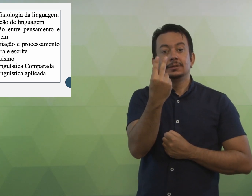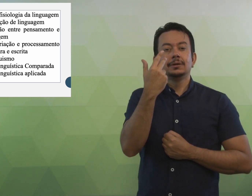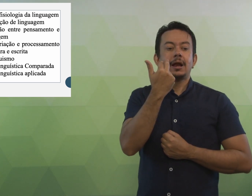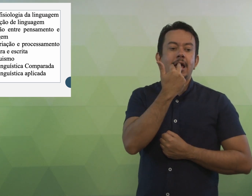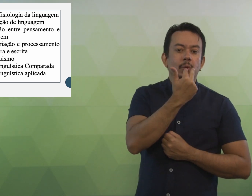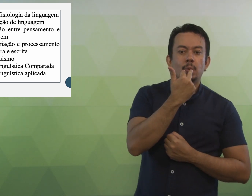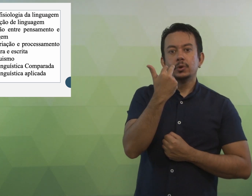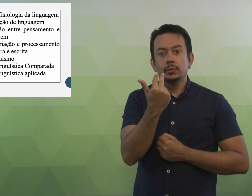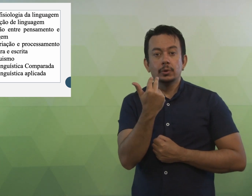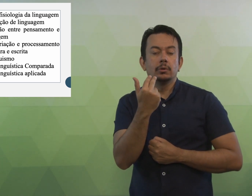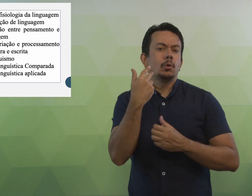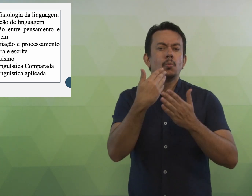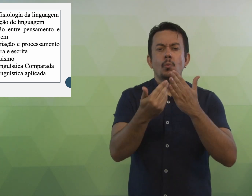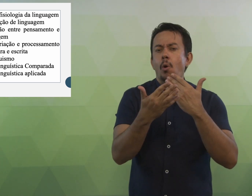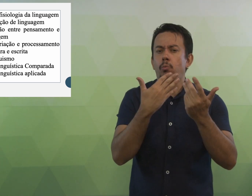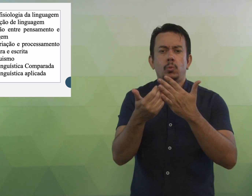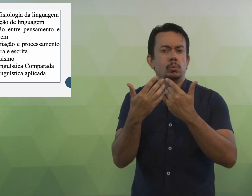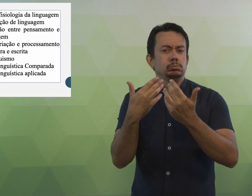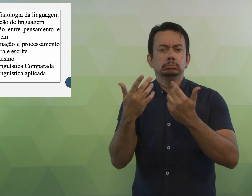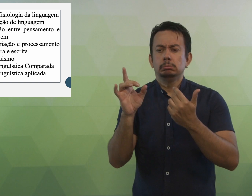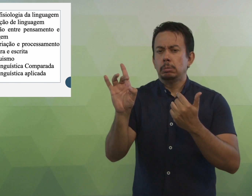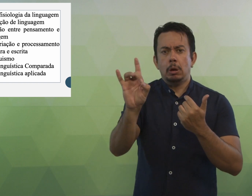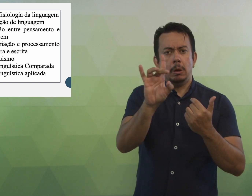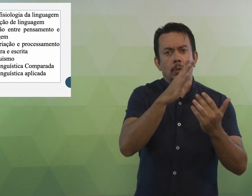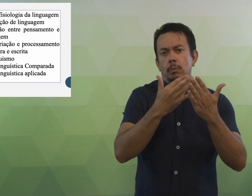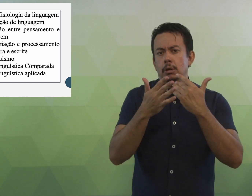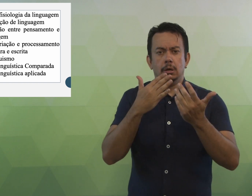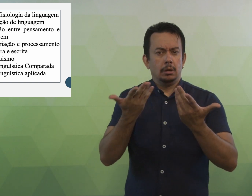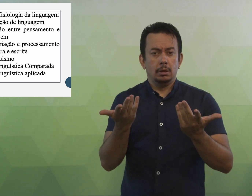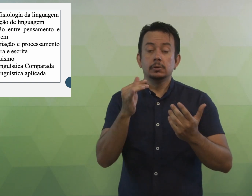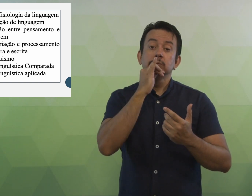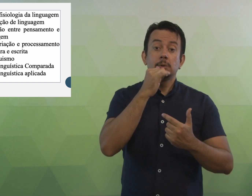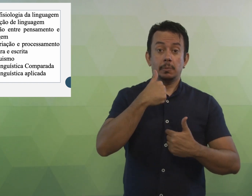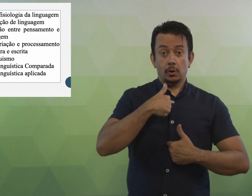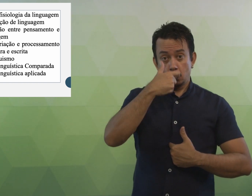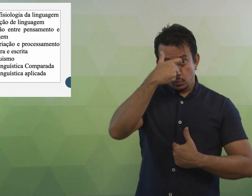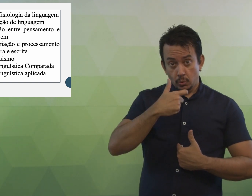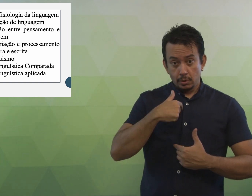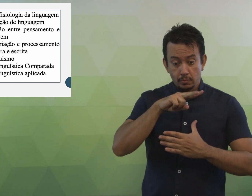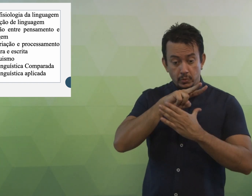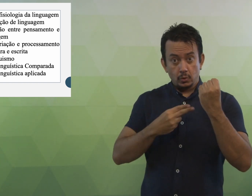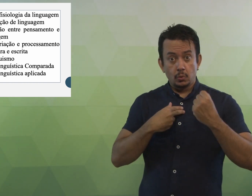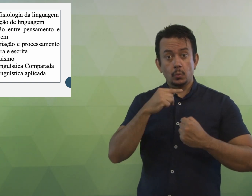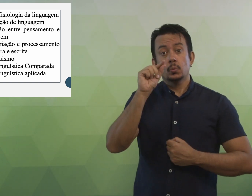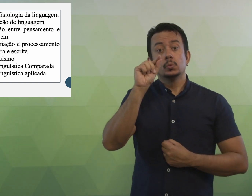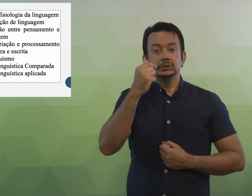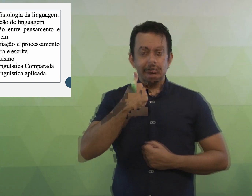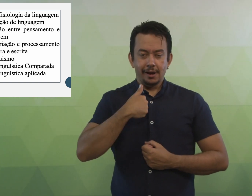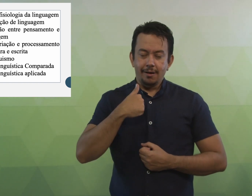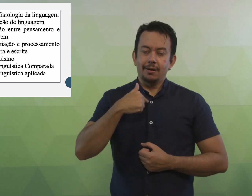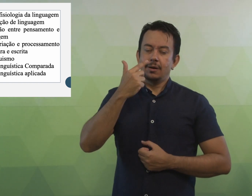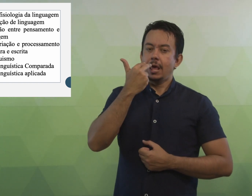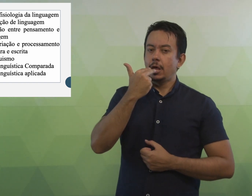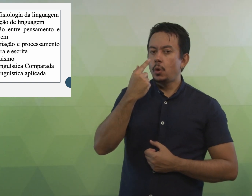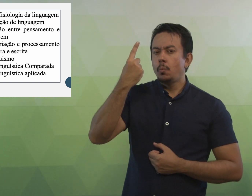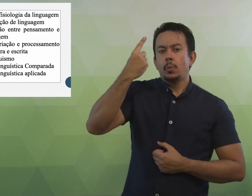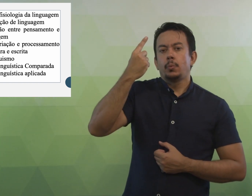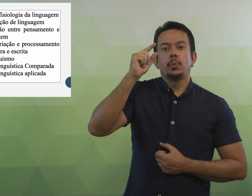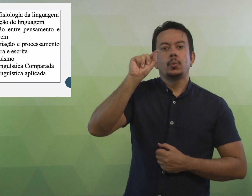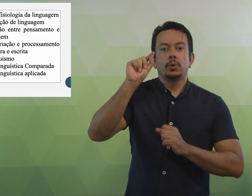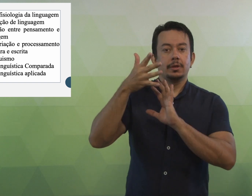bilinguismo, que são duas línguas, tá? Independente de qual seja elas. No meu